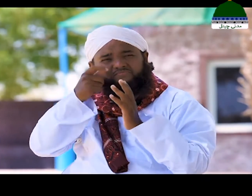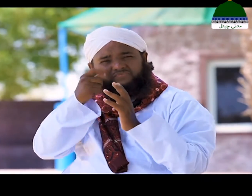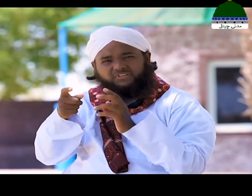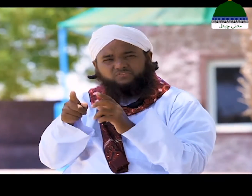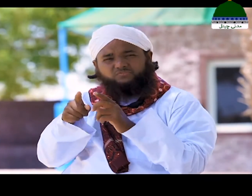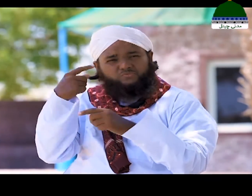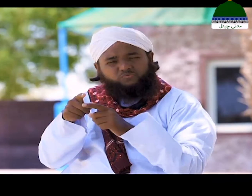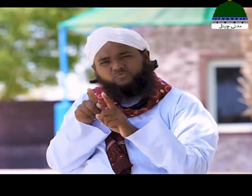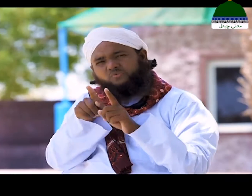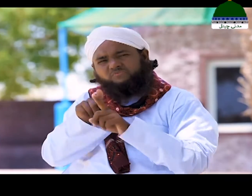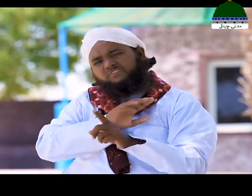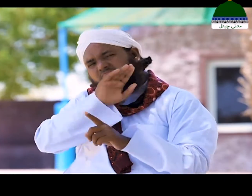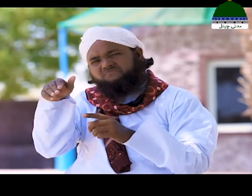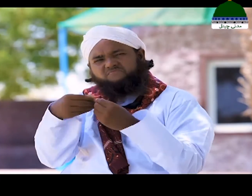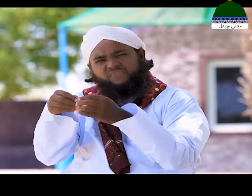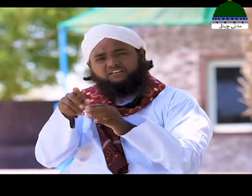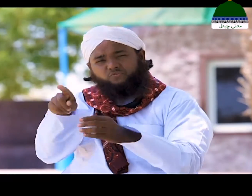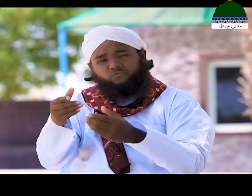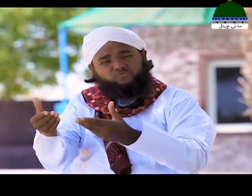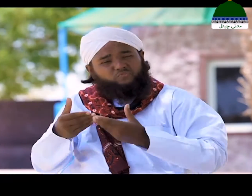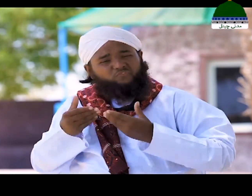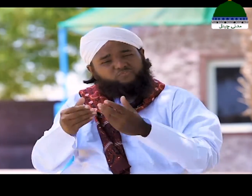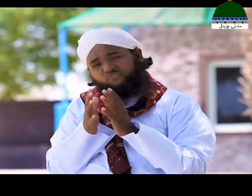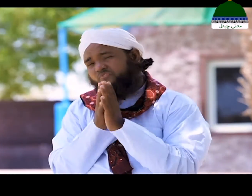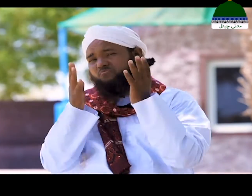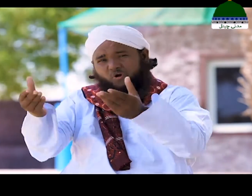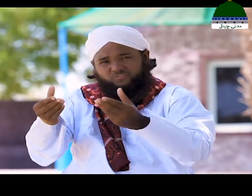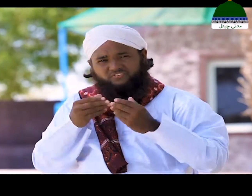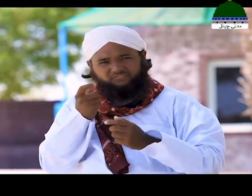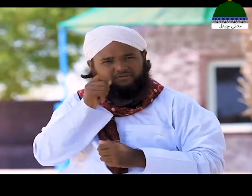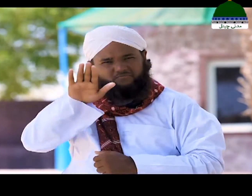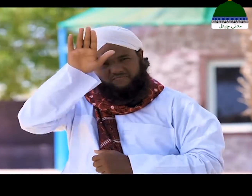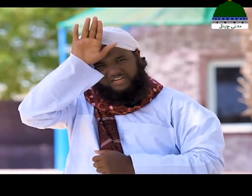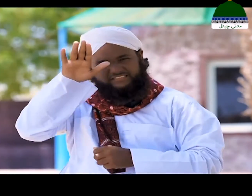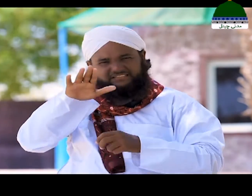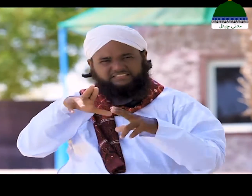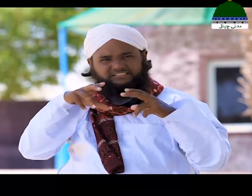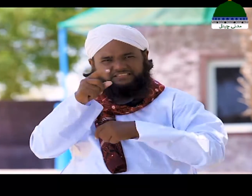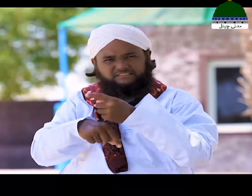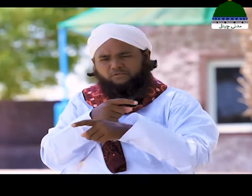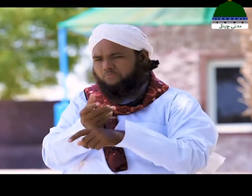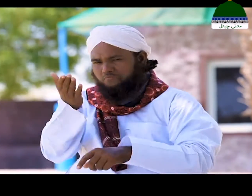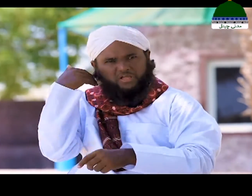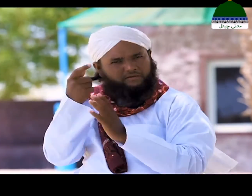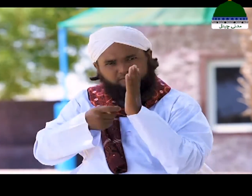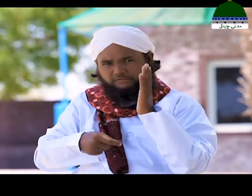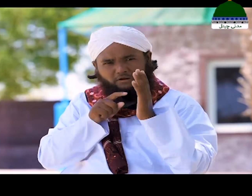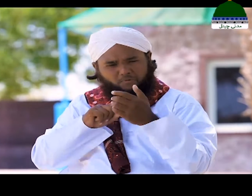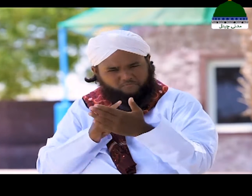وہاں اسے خوب انعام و اکرام سے نوازا جاتا۔ کبھی بھی بادشاہ نے سزا کے لیے کسی کو خط نہ لکھا تھا۔ آج پہلی مرتبہ